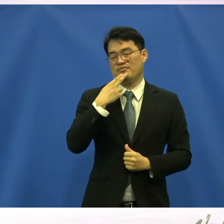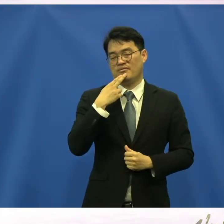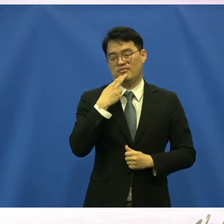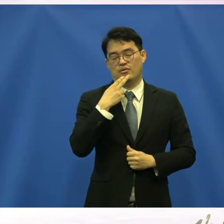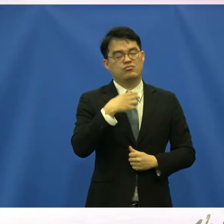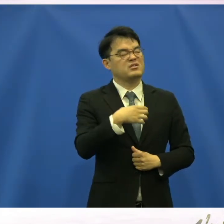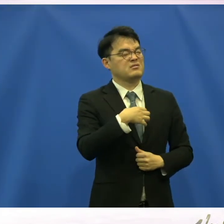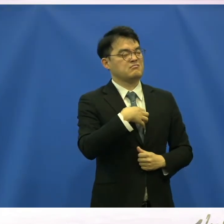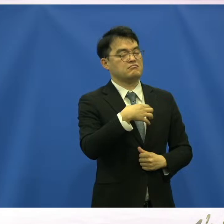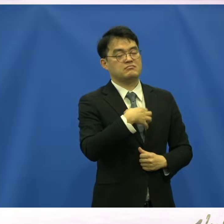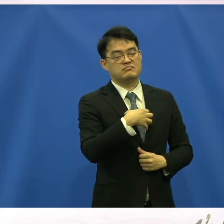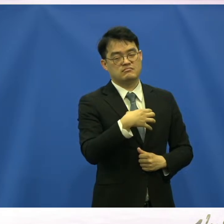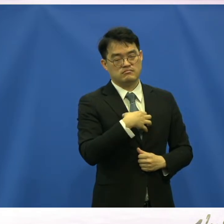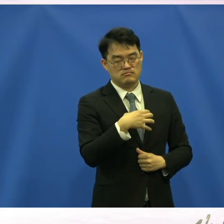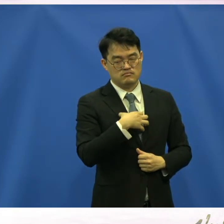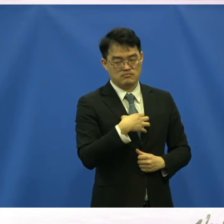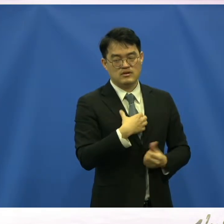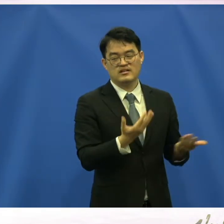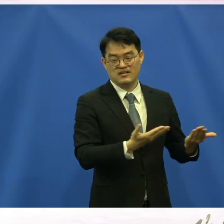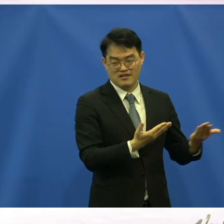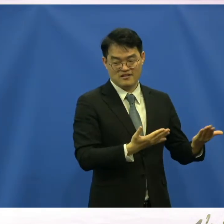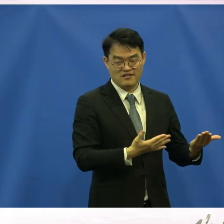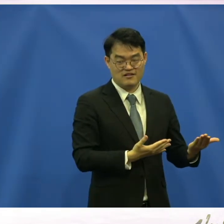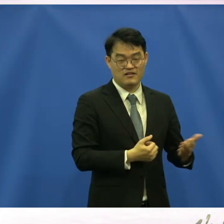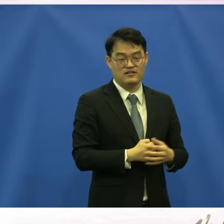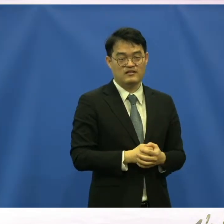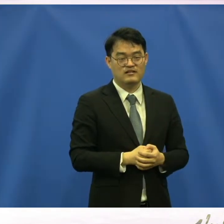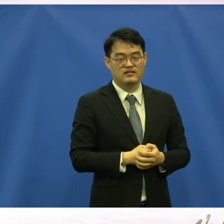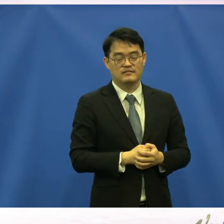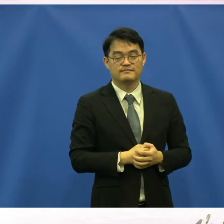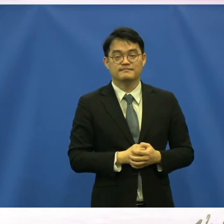그런 자유를 주체할 수 있는 사람이 없습니다.